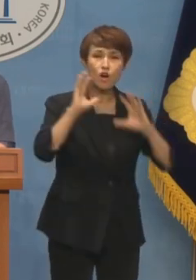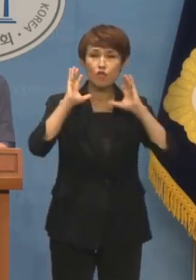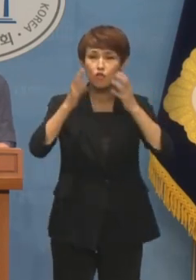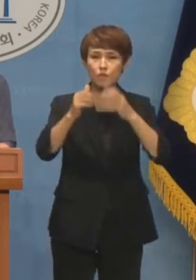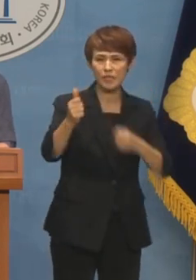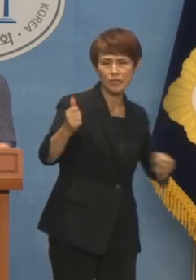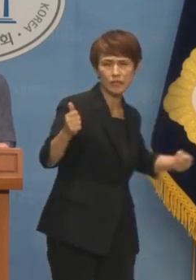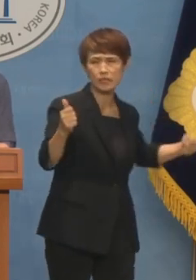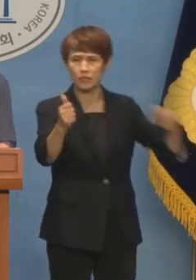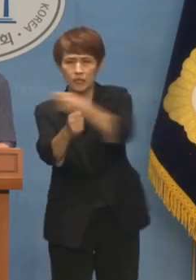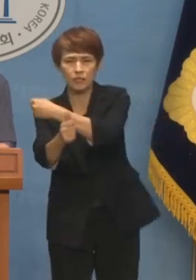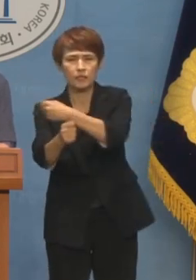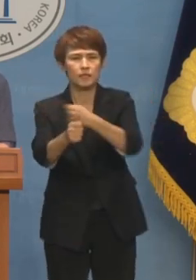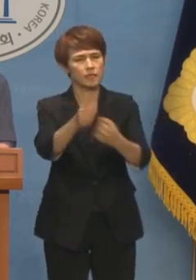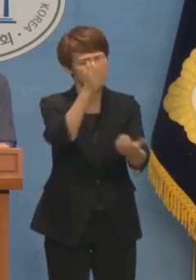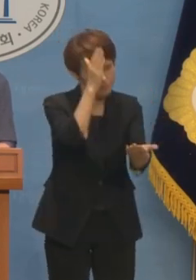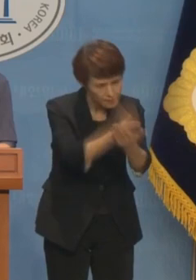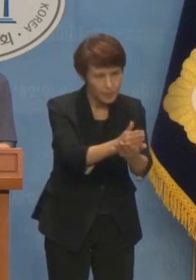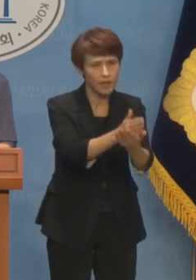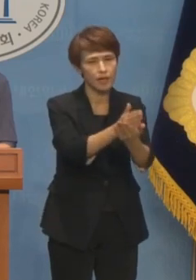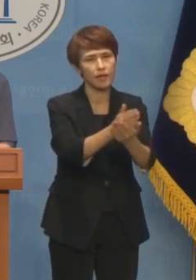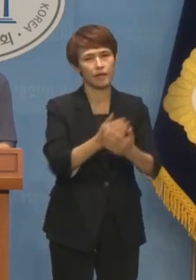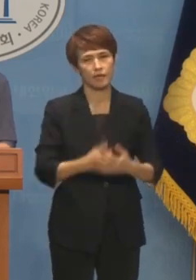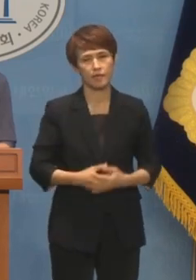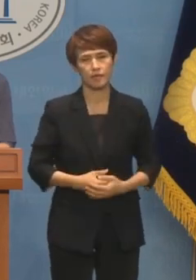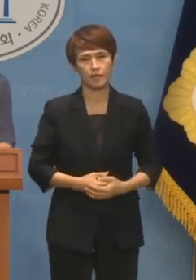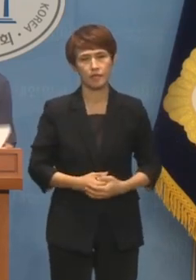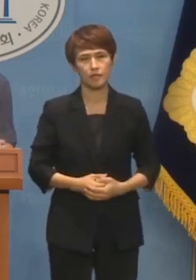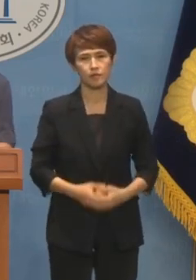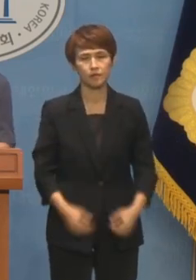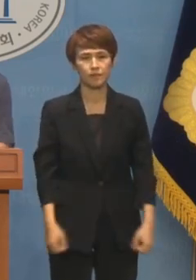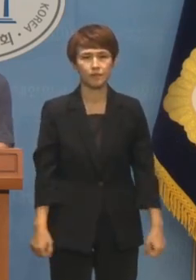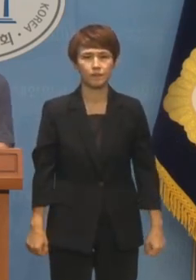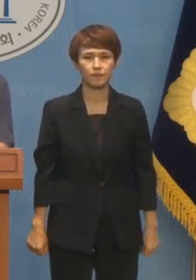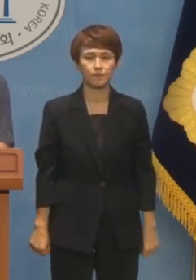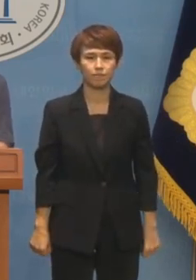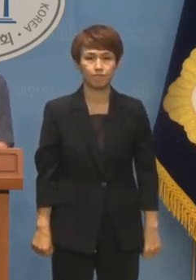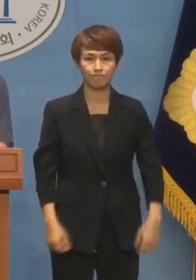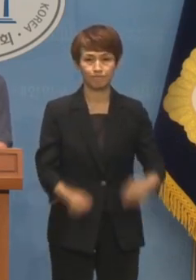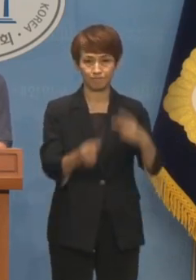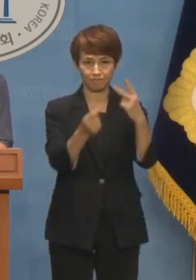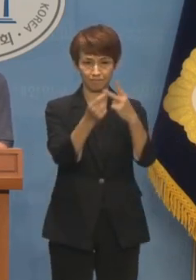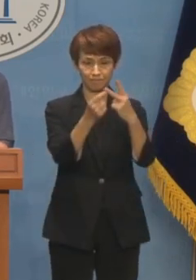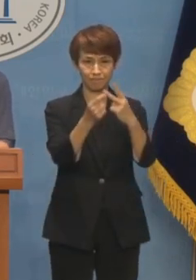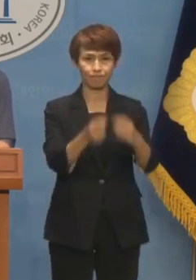공격은 아니리라고 믿고 싶습니다. 두 번째입니다.